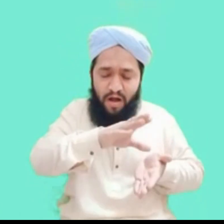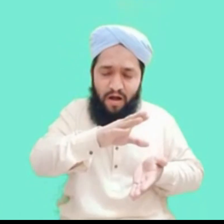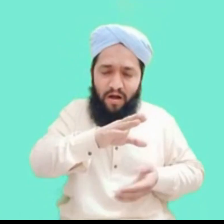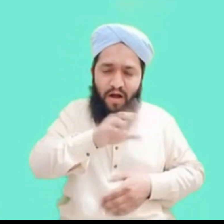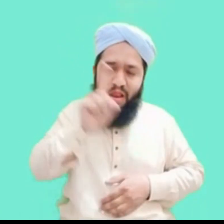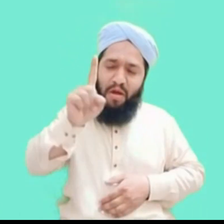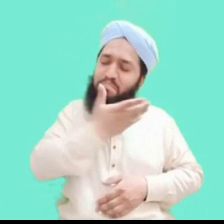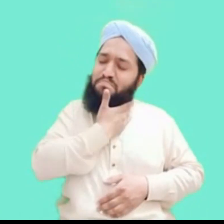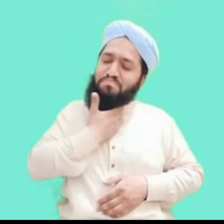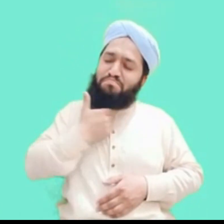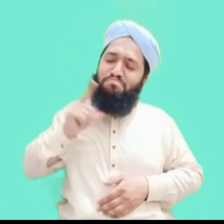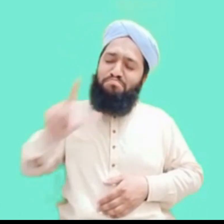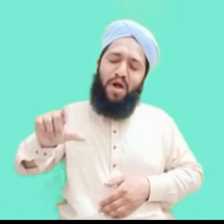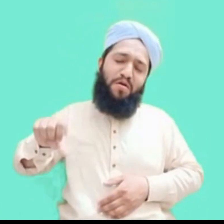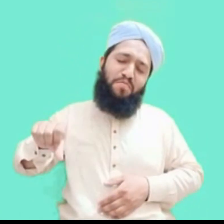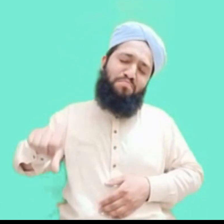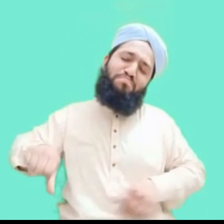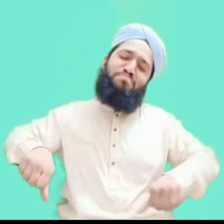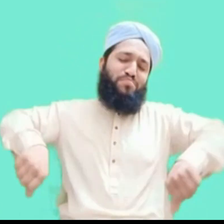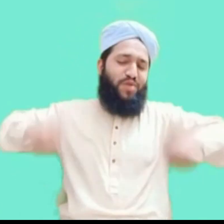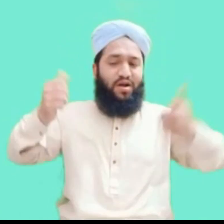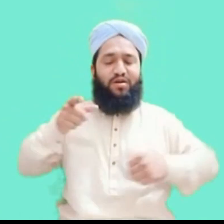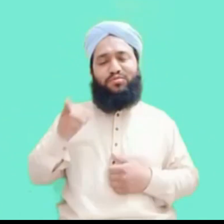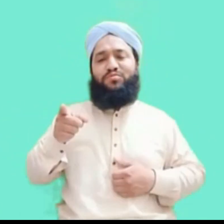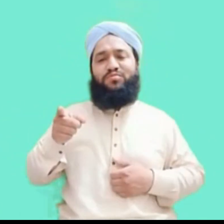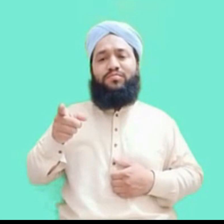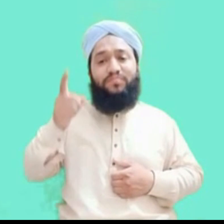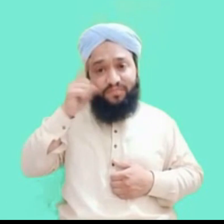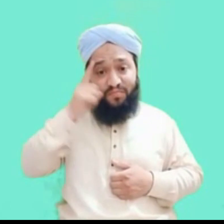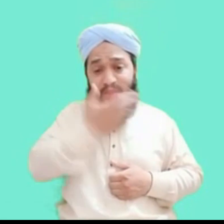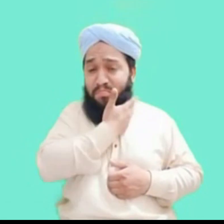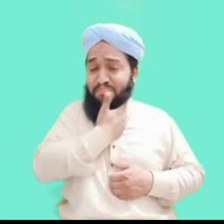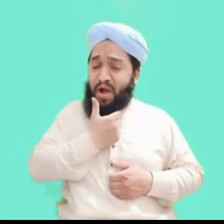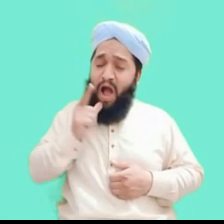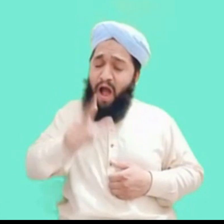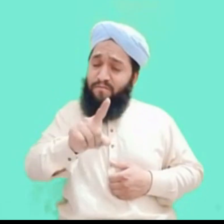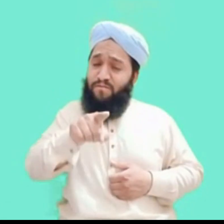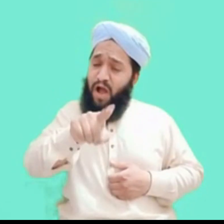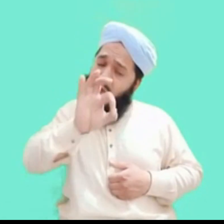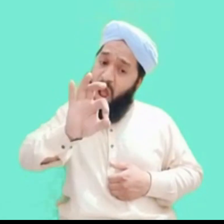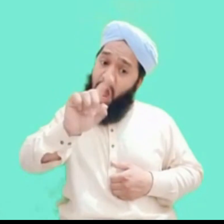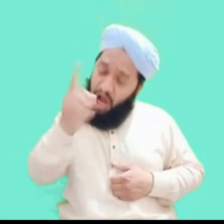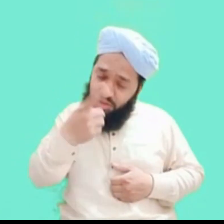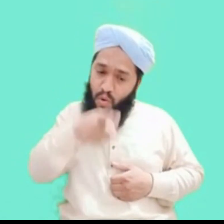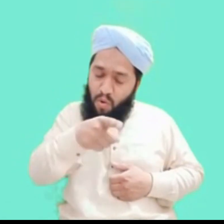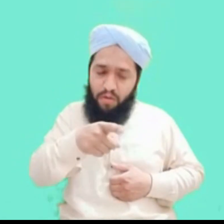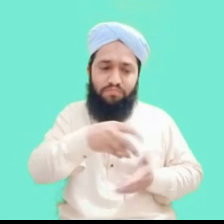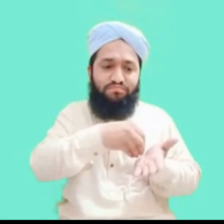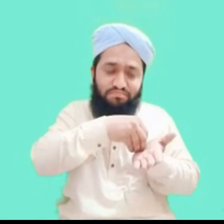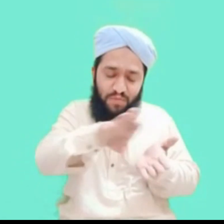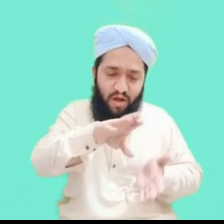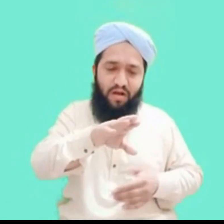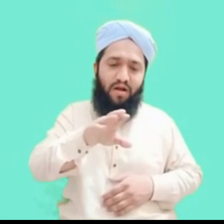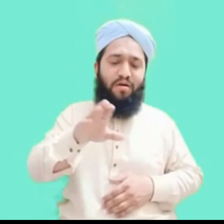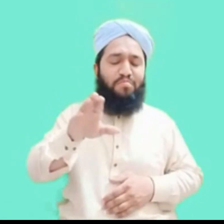ہے وہ اللہ کی راہ میں خرچ کریں گے تو اللہ تبارک و تعالیٰ کی بارگاہ سے بھلائی ملے گی۔ بھلائی کو پہنچنے کی کنڈیشن یہ